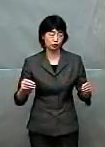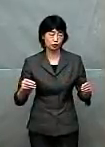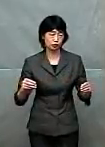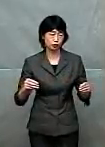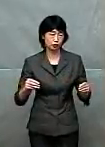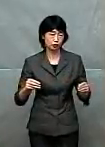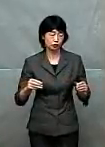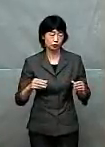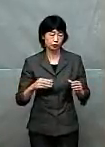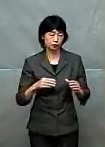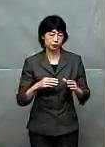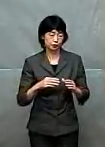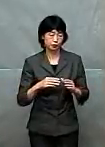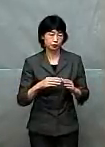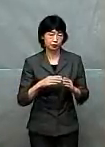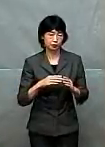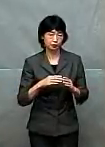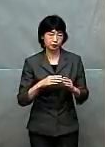その、